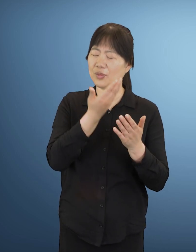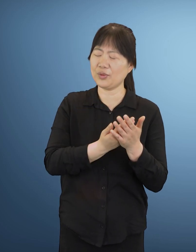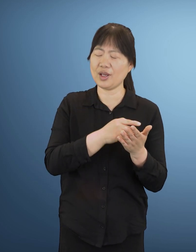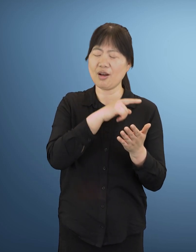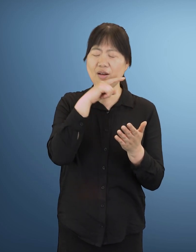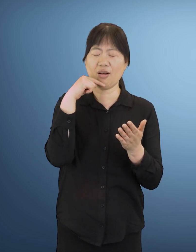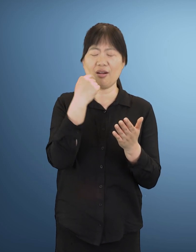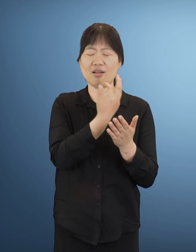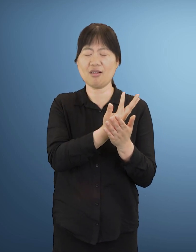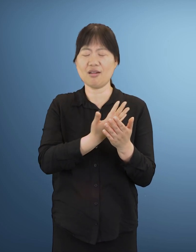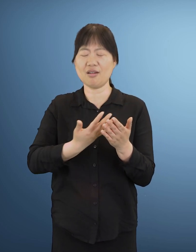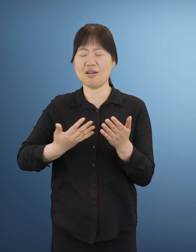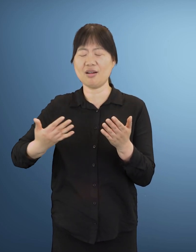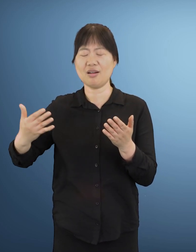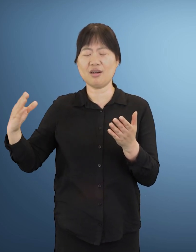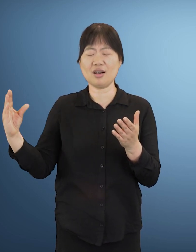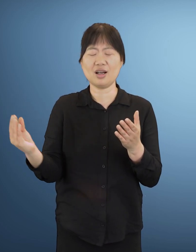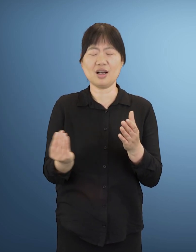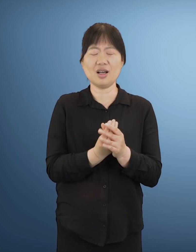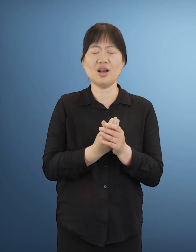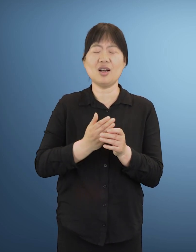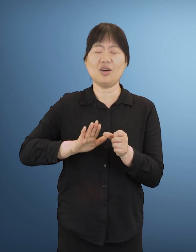십자가의 보혈